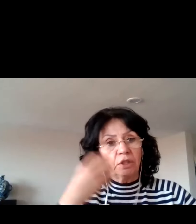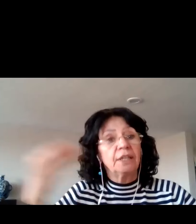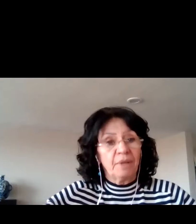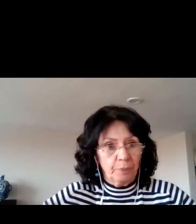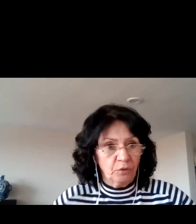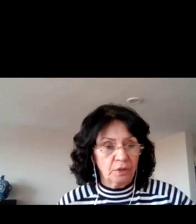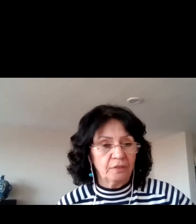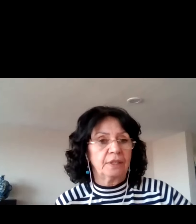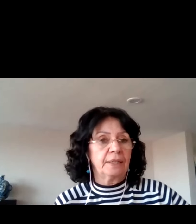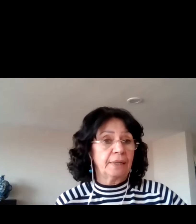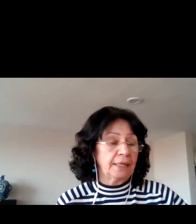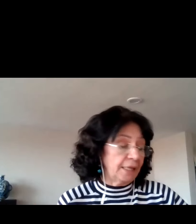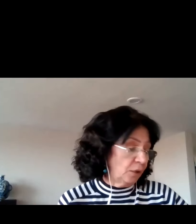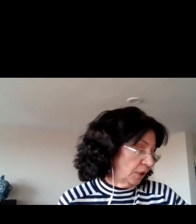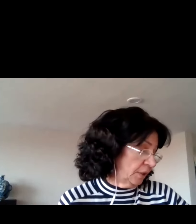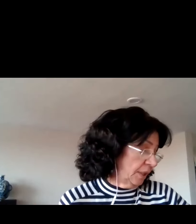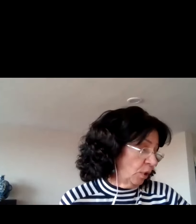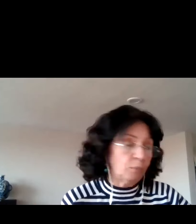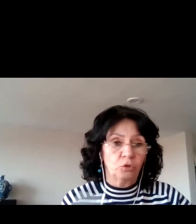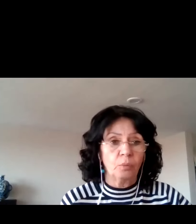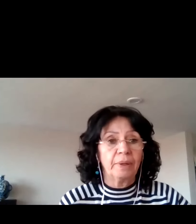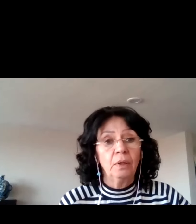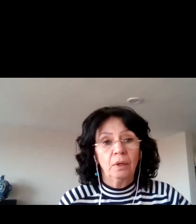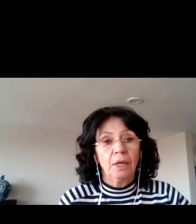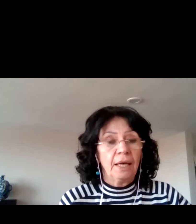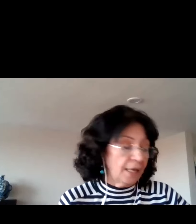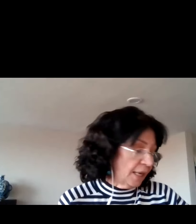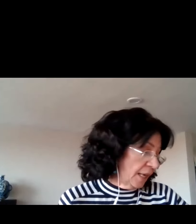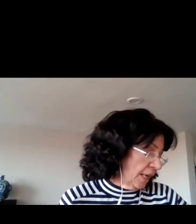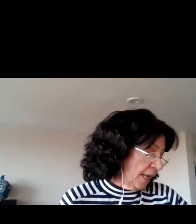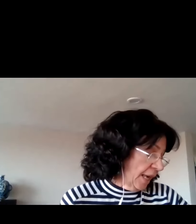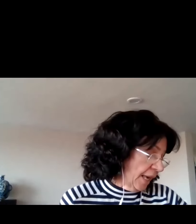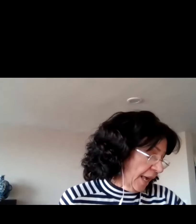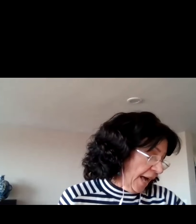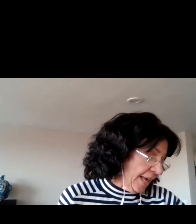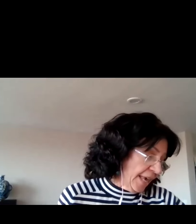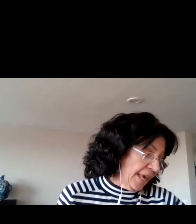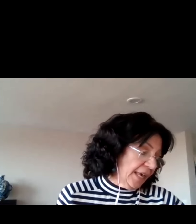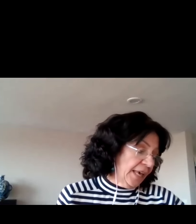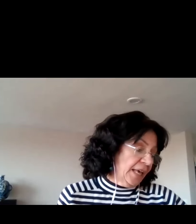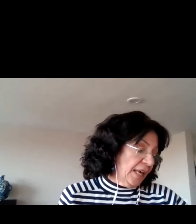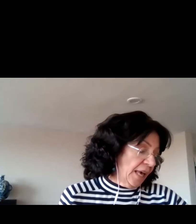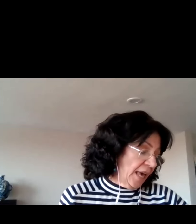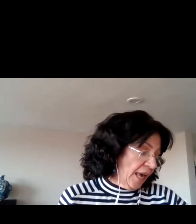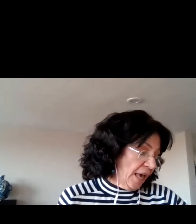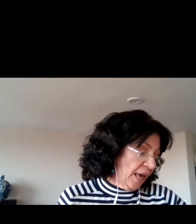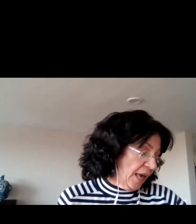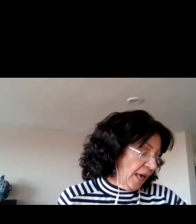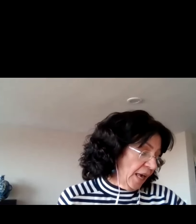míos y demás personas que trabajan ahí, ¿no? Que laboramos o compartimos. Y ahí